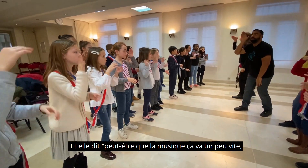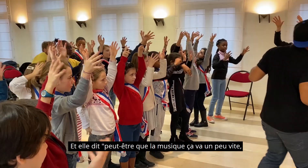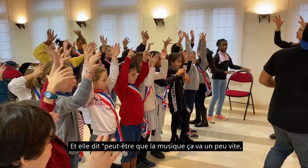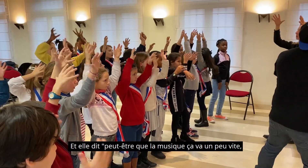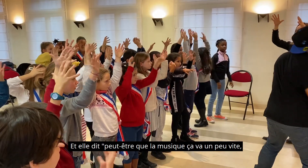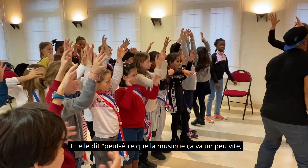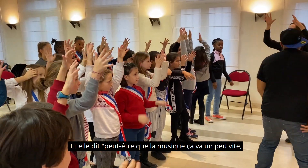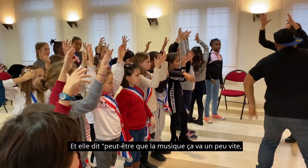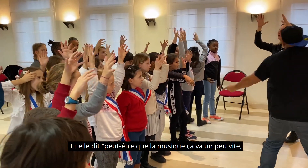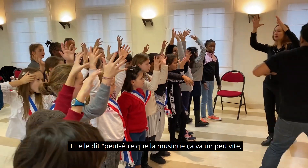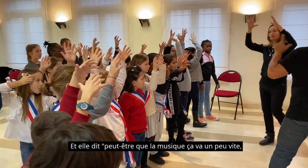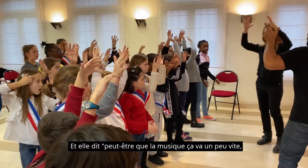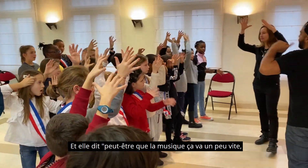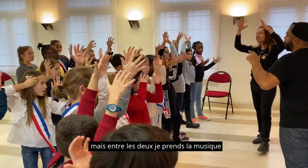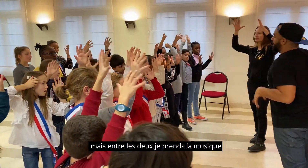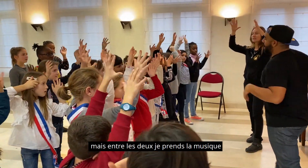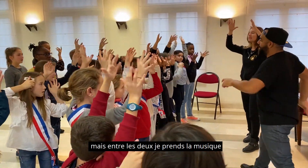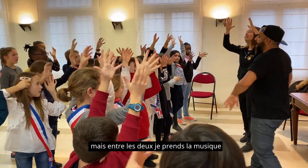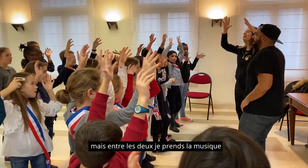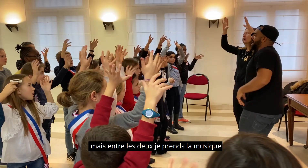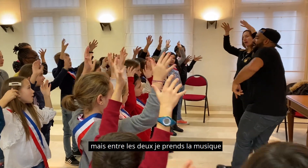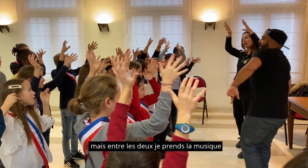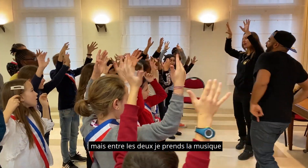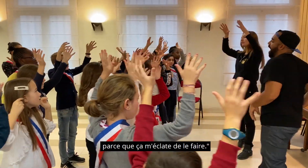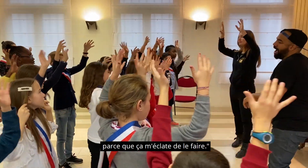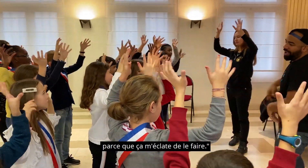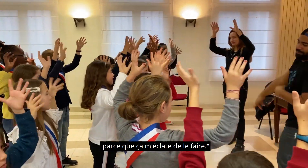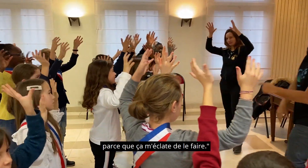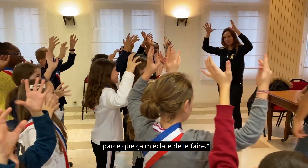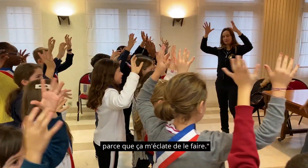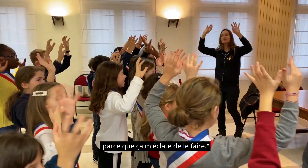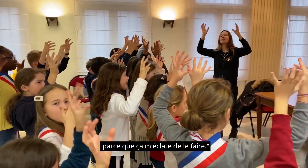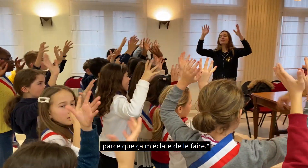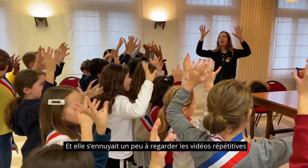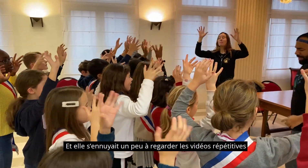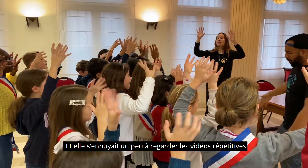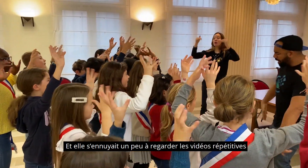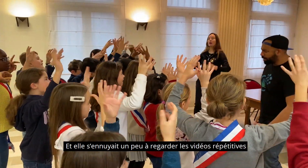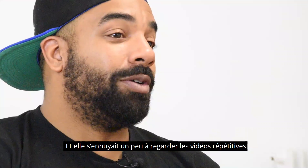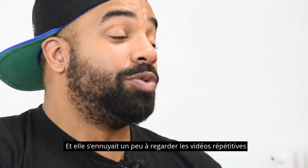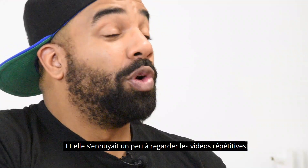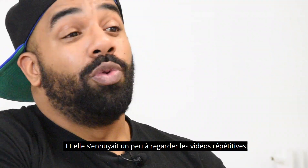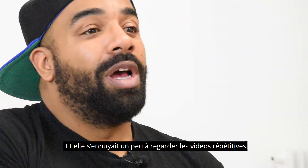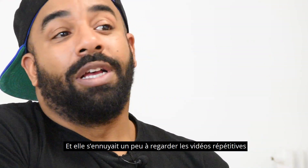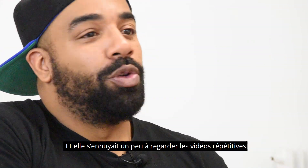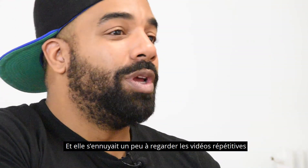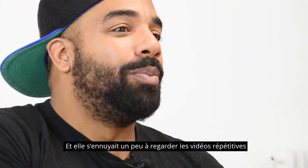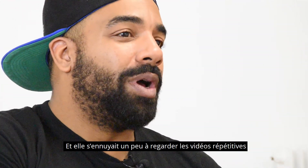elle me dit peut-être la musique ça va un peu vite. Mais entre les deux, je prends la musique parce que ça m'éclate de le faire. Et que je m'ennuie à s'ennuyer un peu à